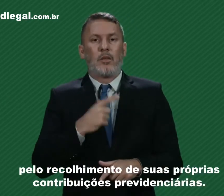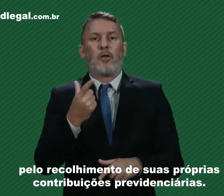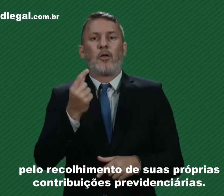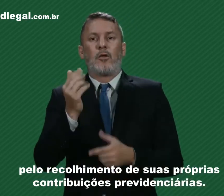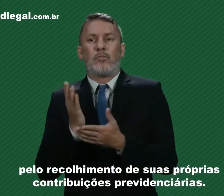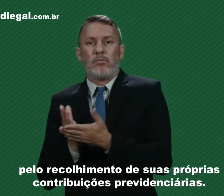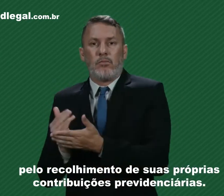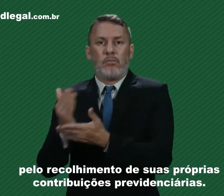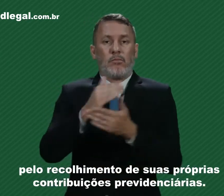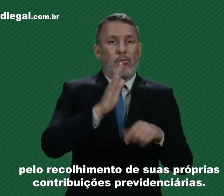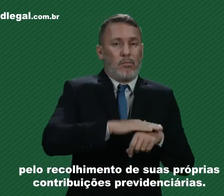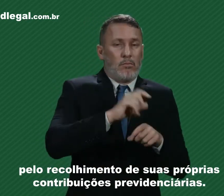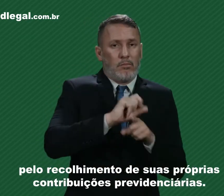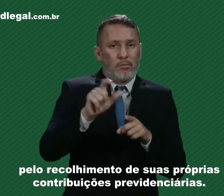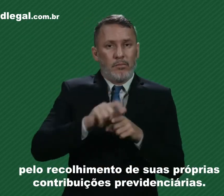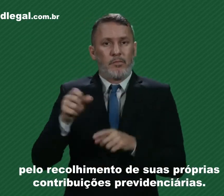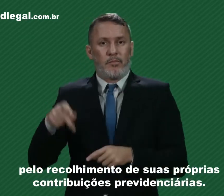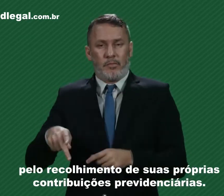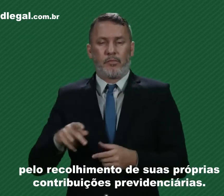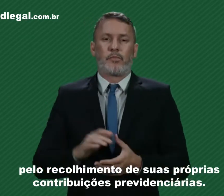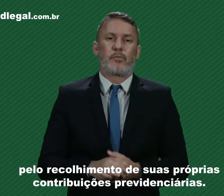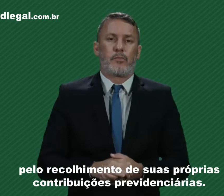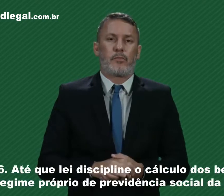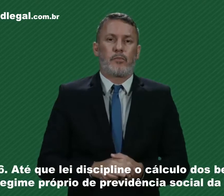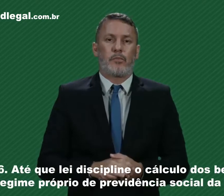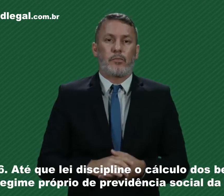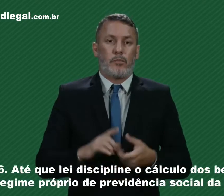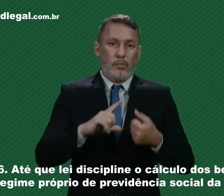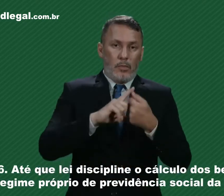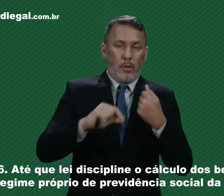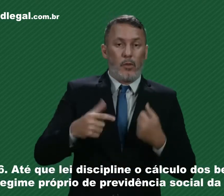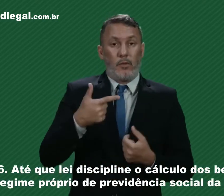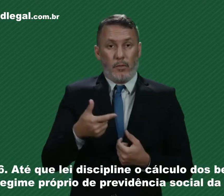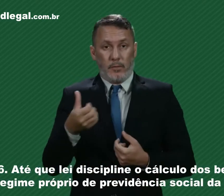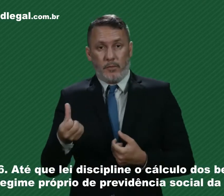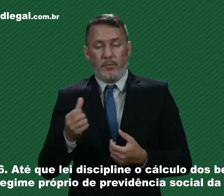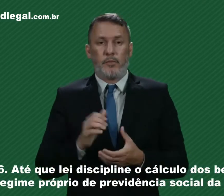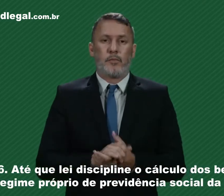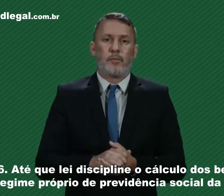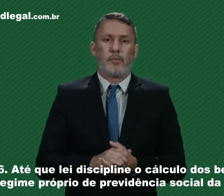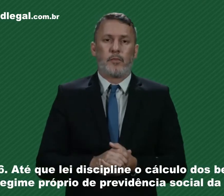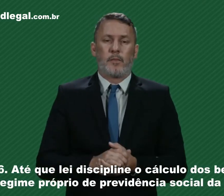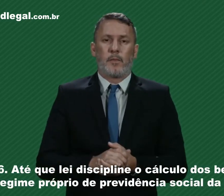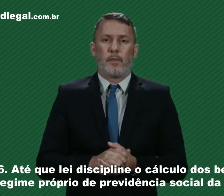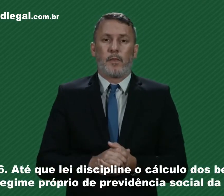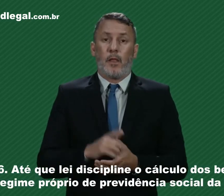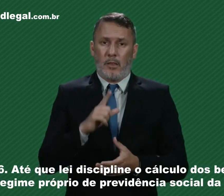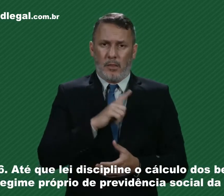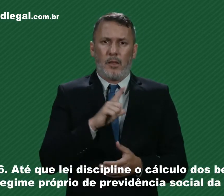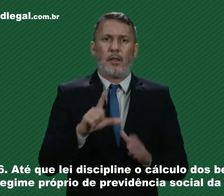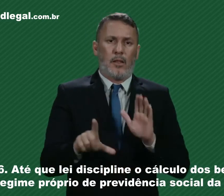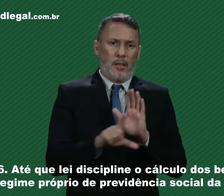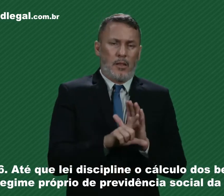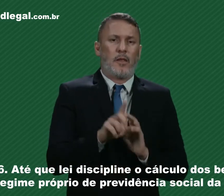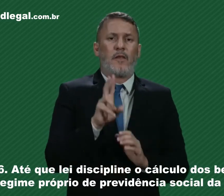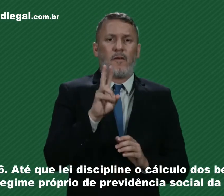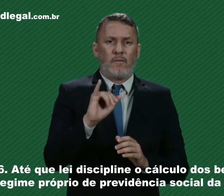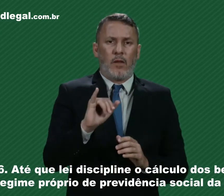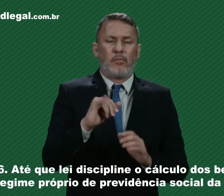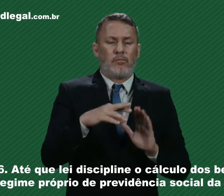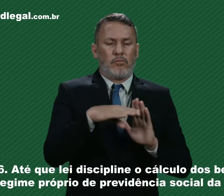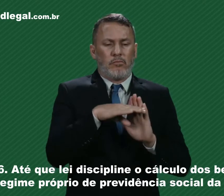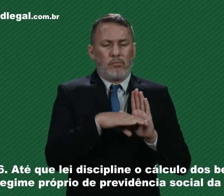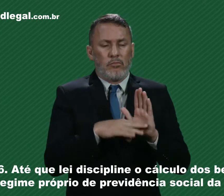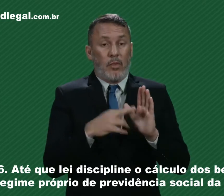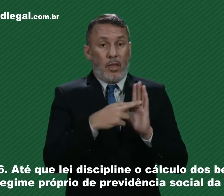recolhimento de suas próprias contribuições previdenciárias. Artigo 26. Até que lei discipline o cálculo dos